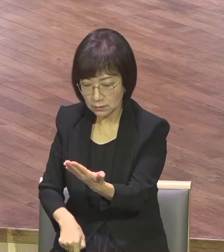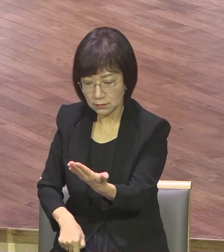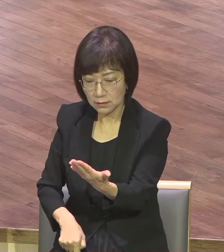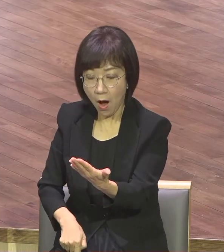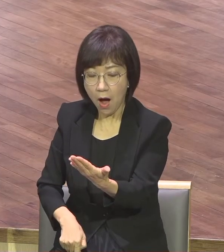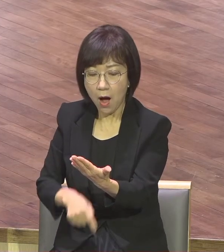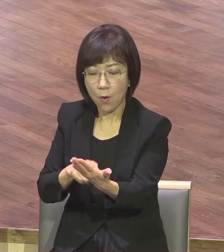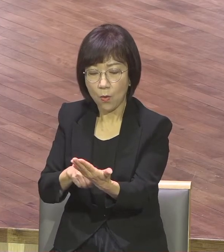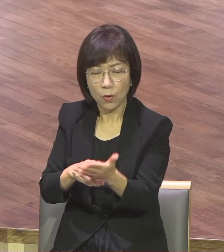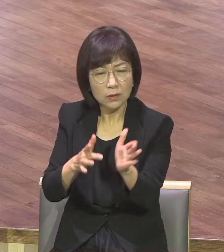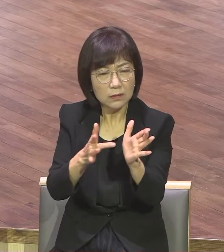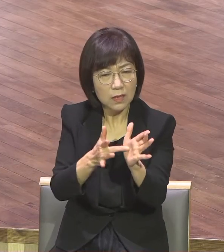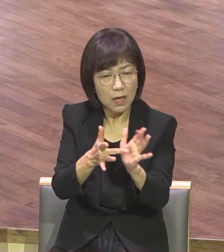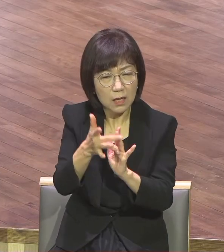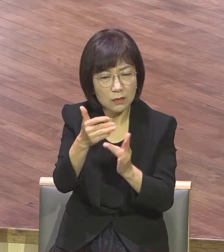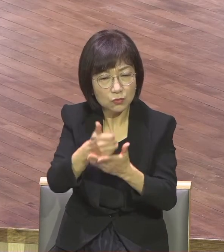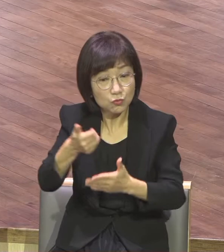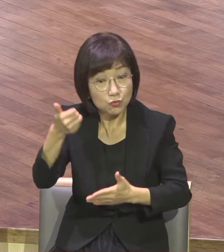사실을